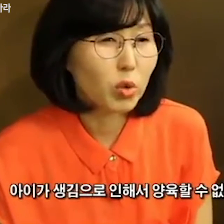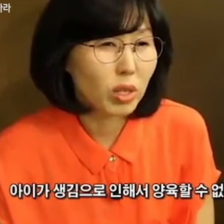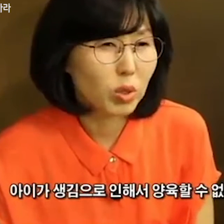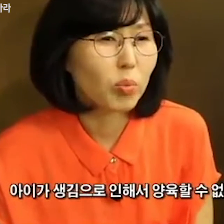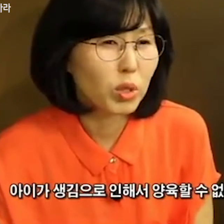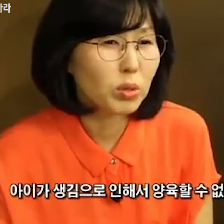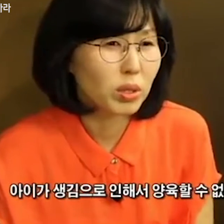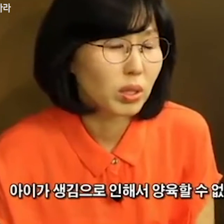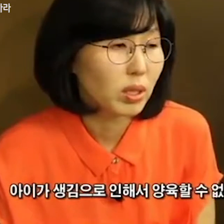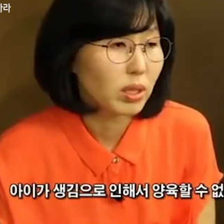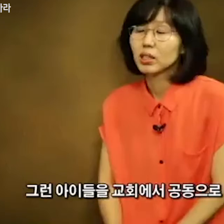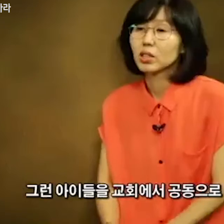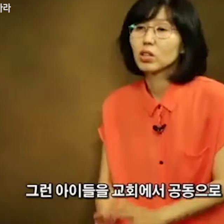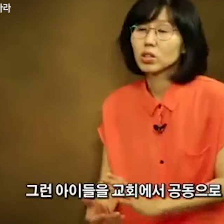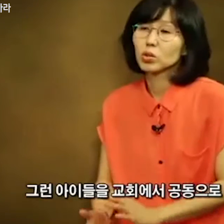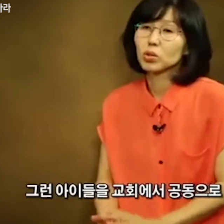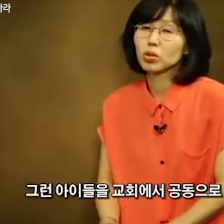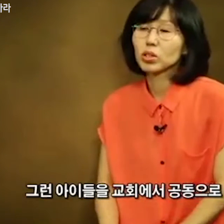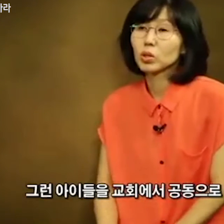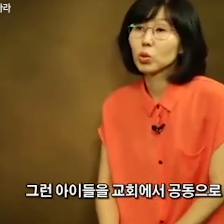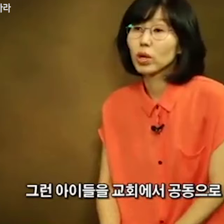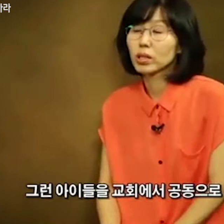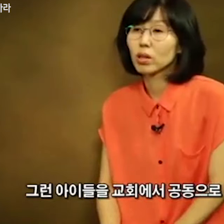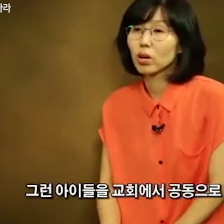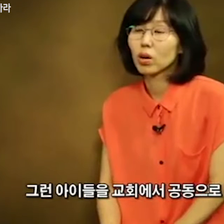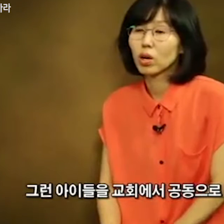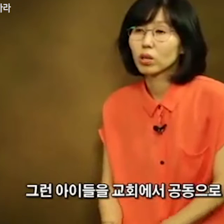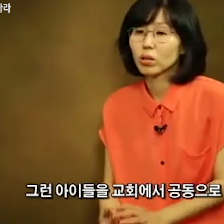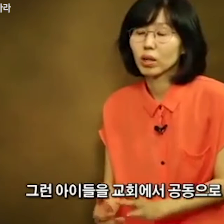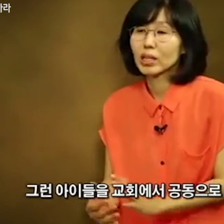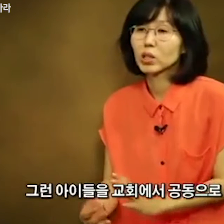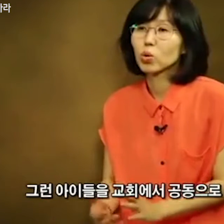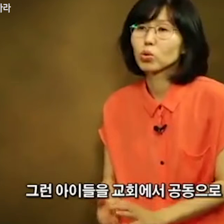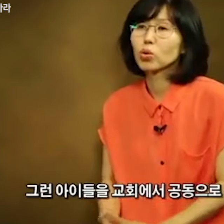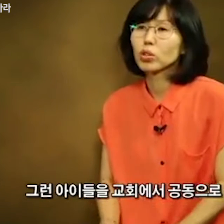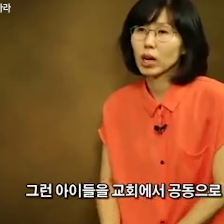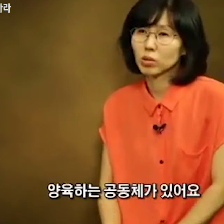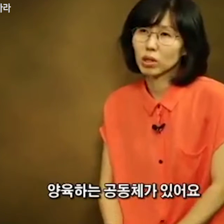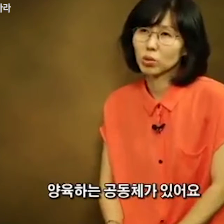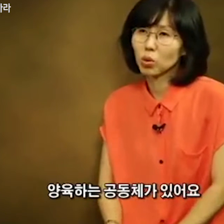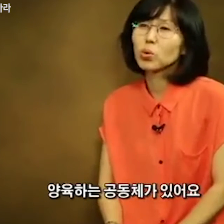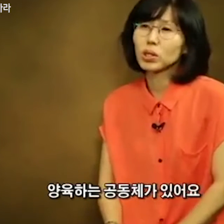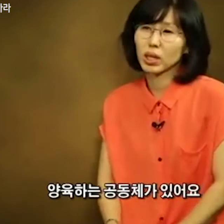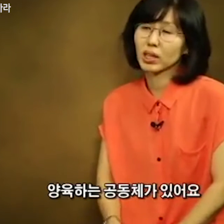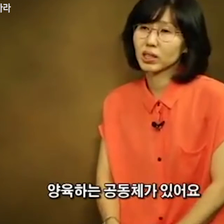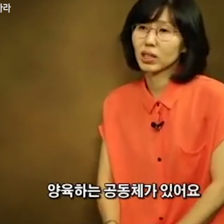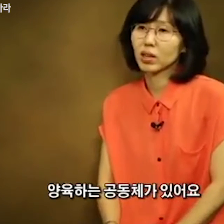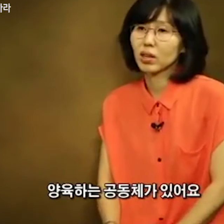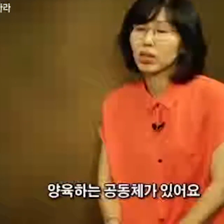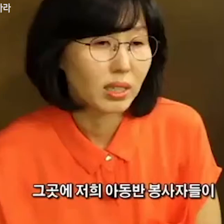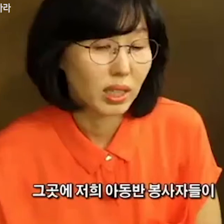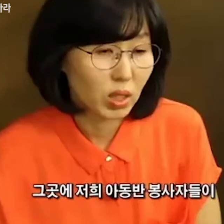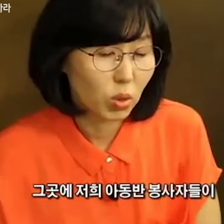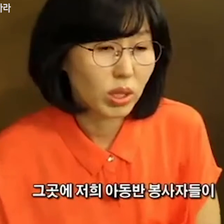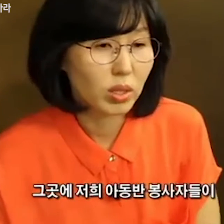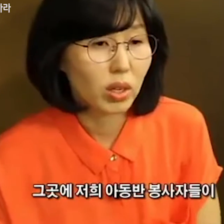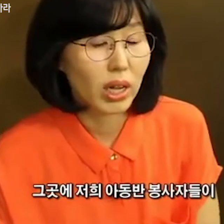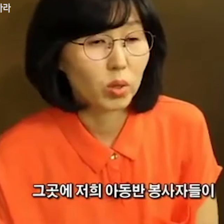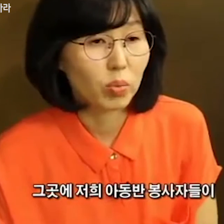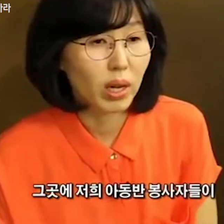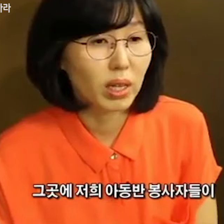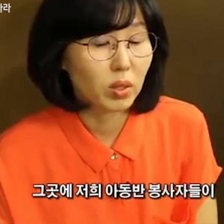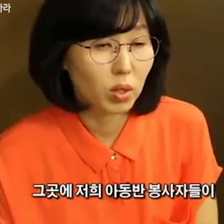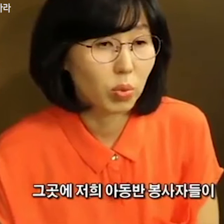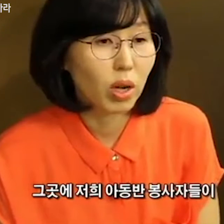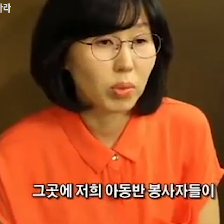양육할 수 없는 그런 친구들을 교회에서 같이 공동으로 양육하는 공동체가 있어요. 이제 그곳에 저희